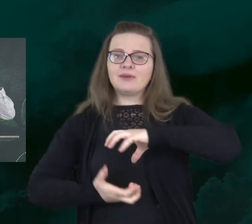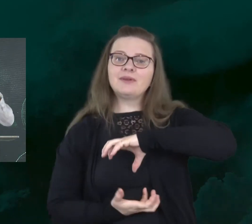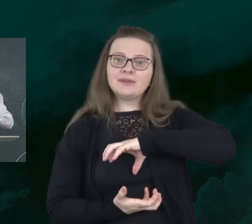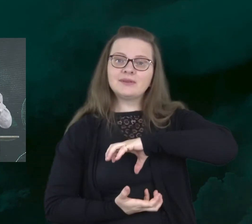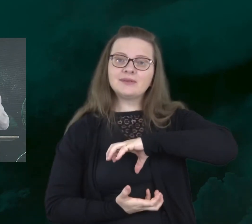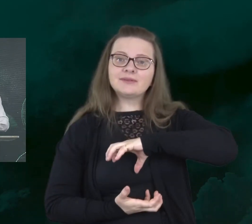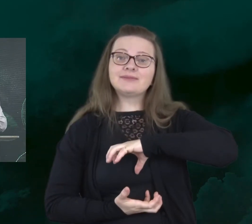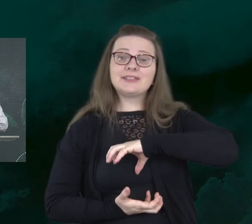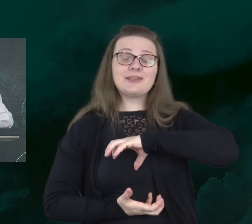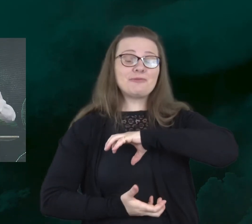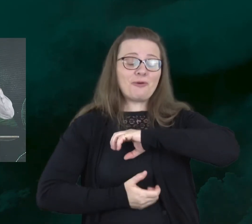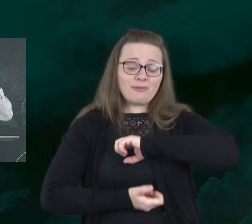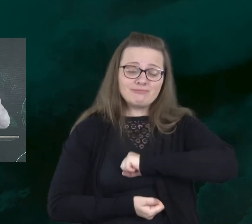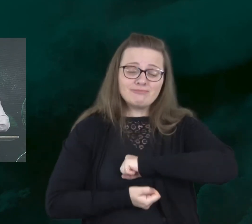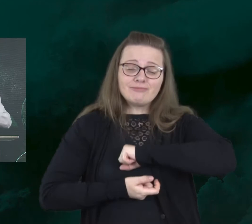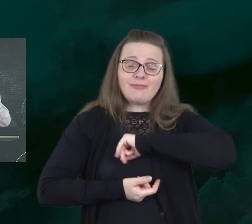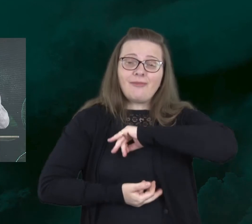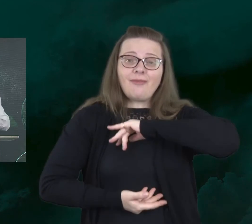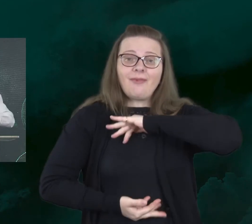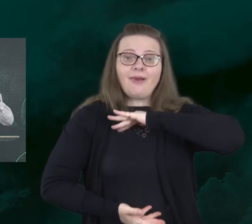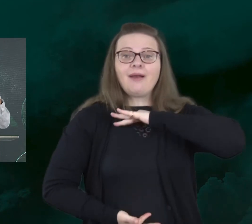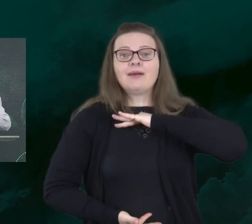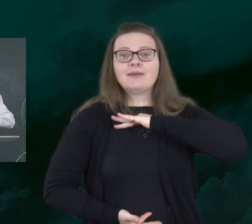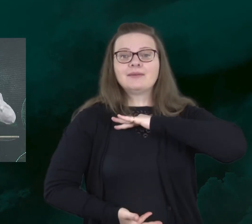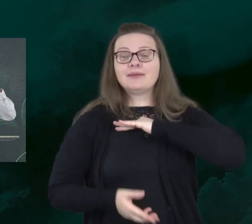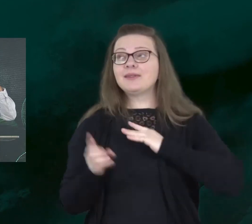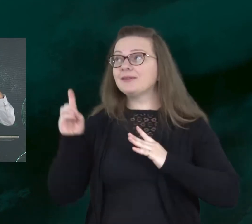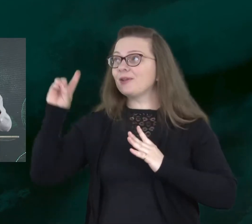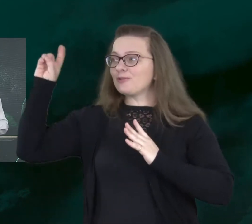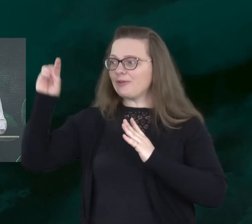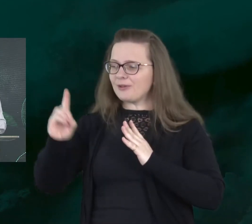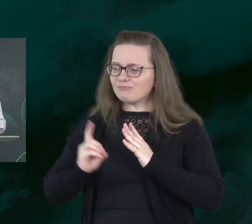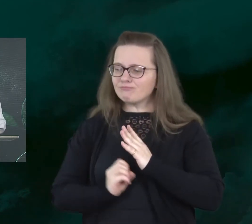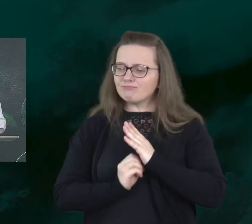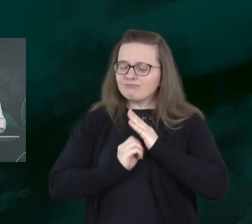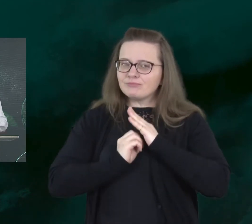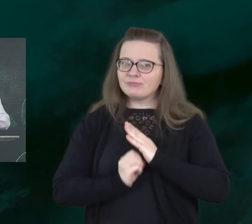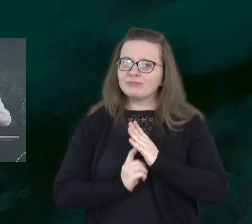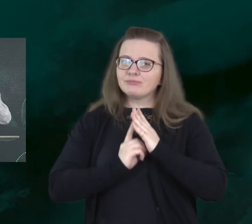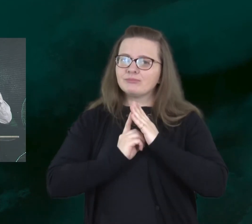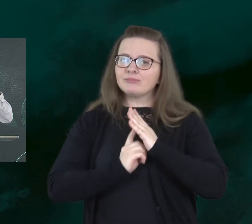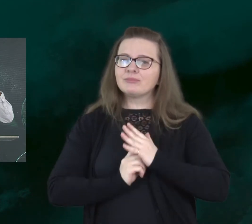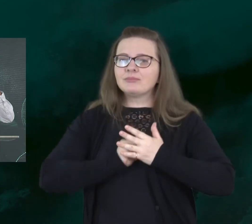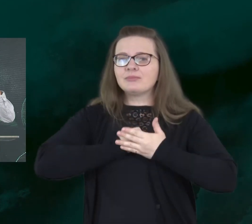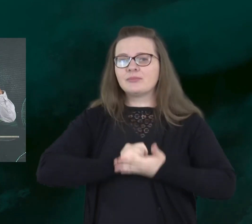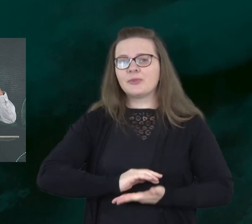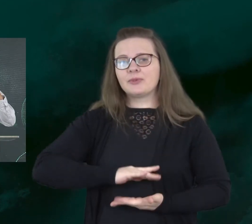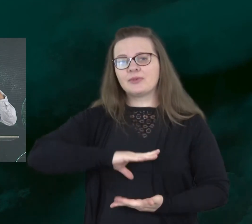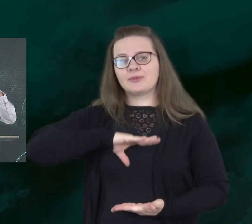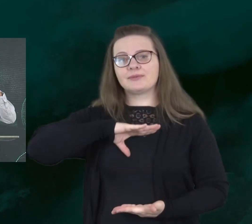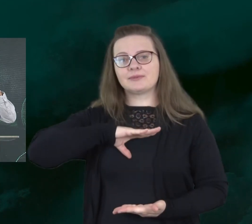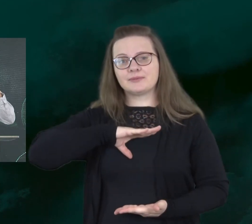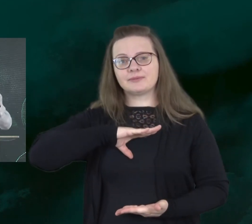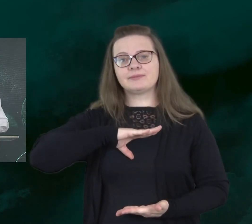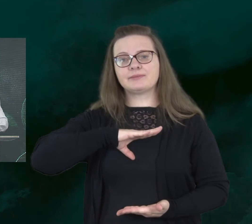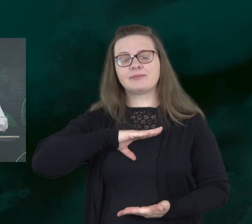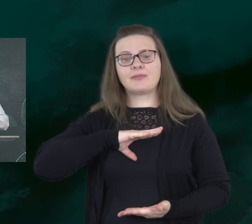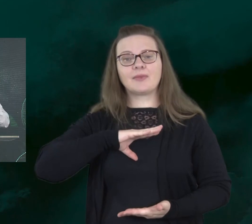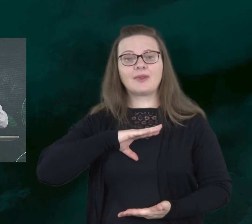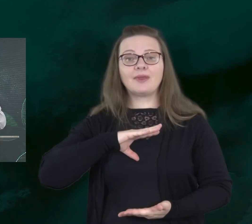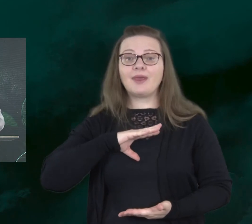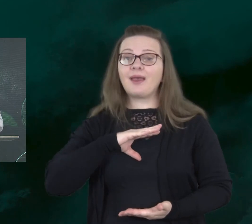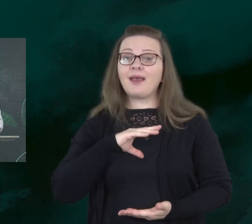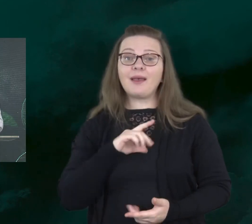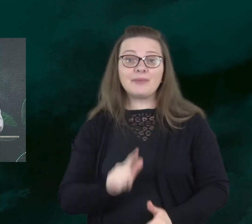se saturando da essência de Deus, que é o amor. Você começa a agir como